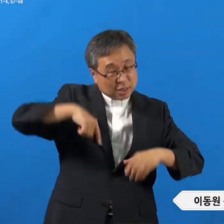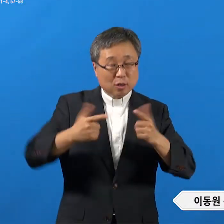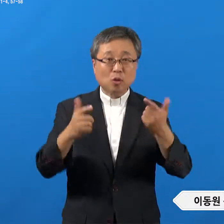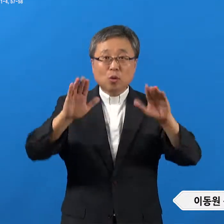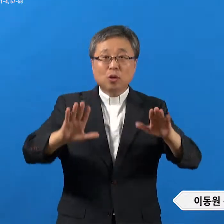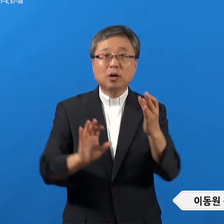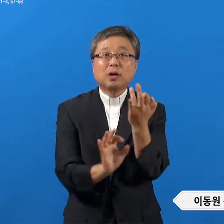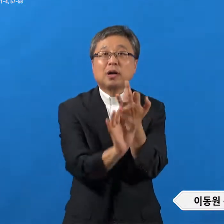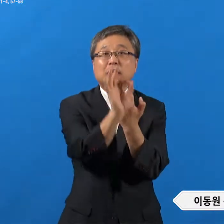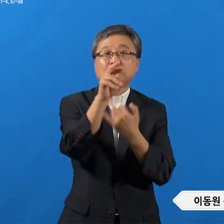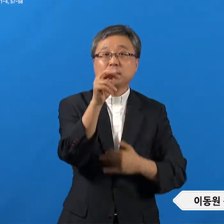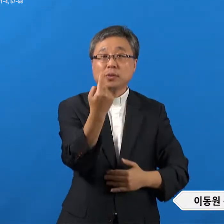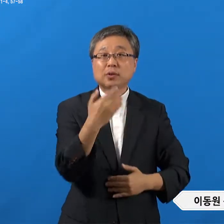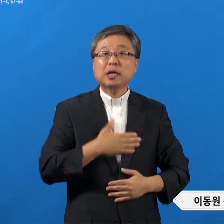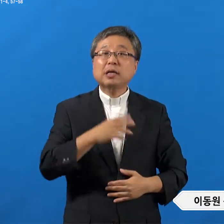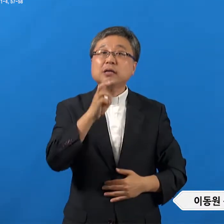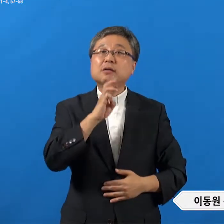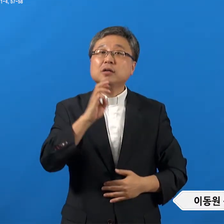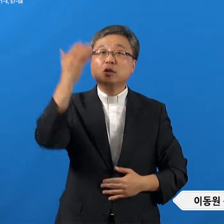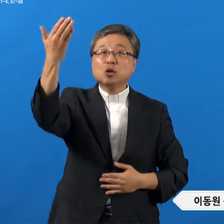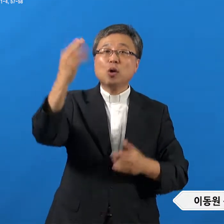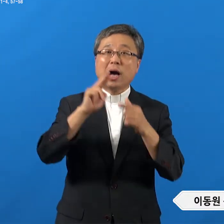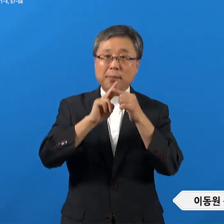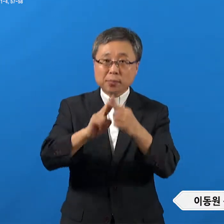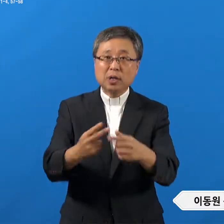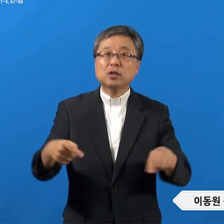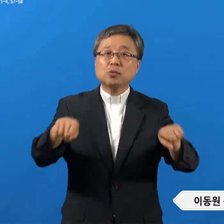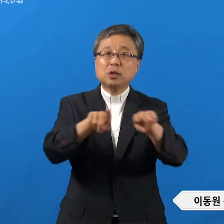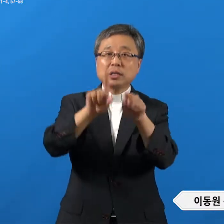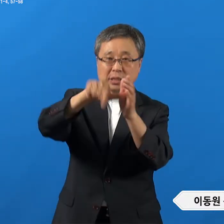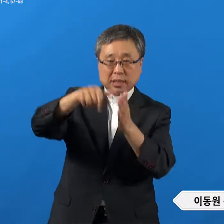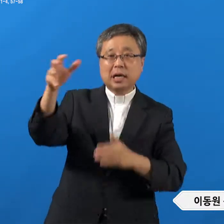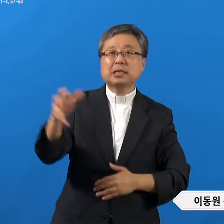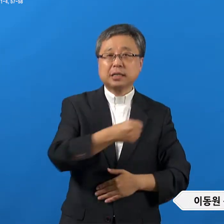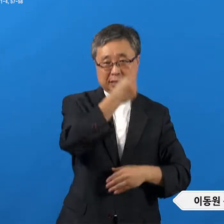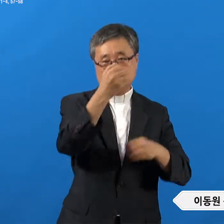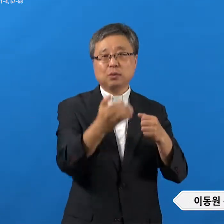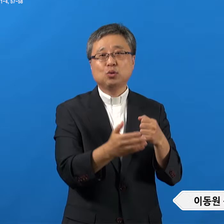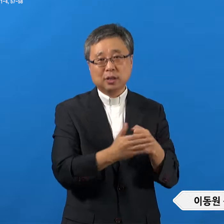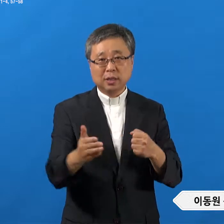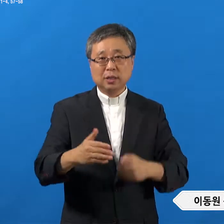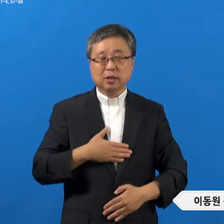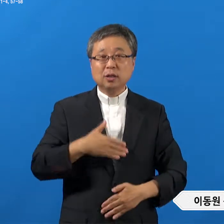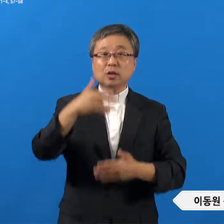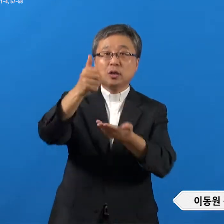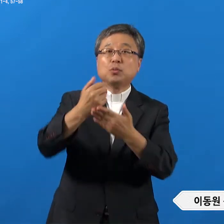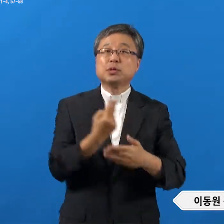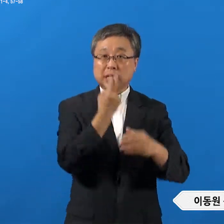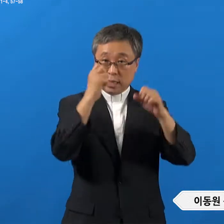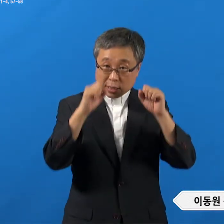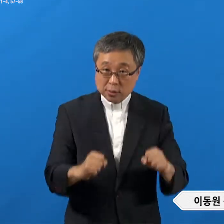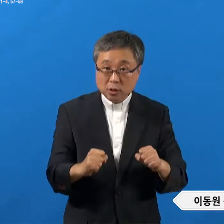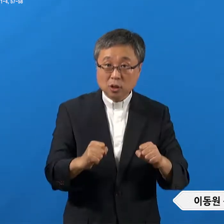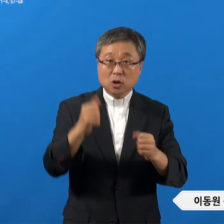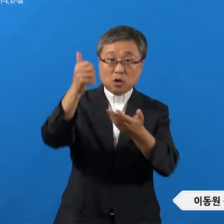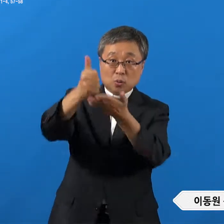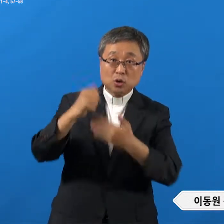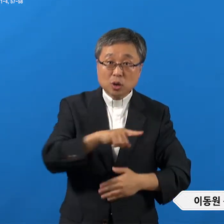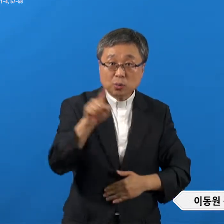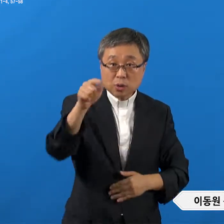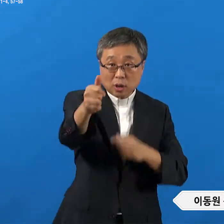오늘 아침에도 나는 30분 그와 더불어 함께 시간을 보냈으니까요. 그분은 살아계십니다. 그분이